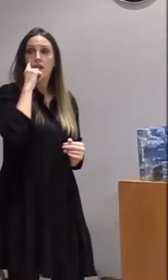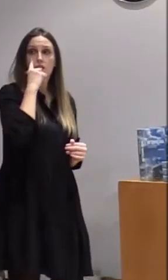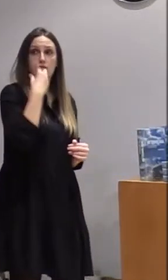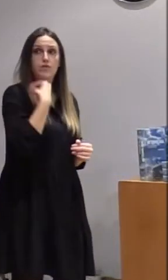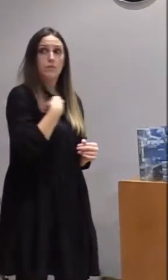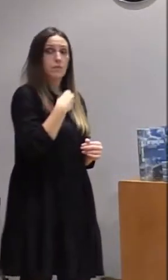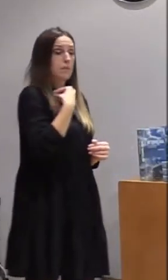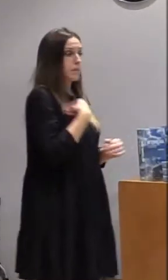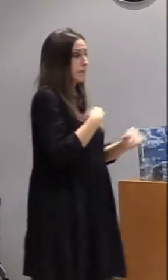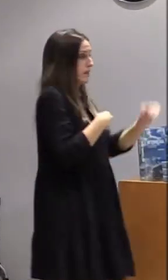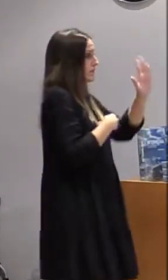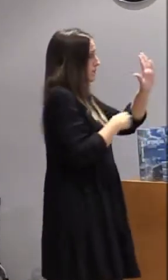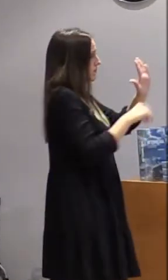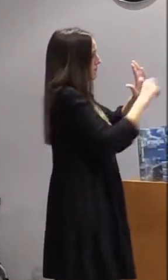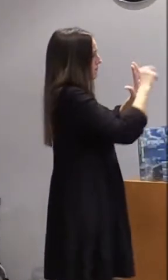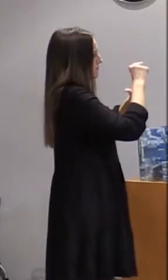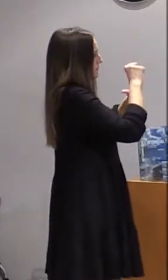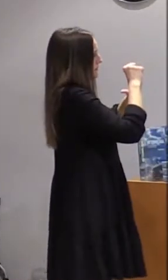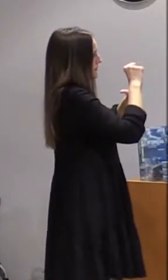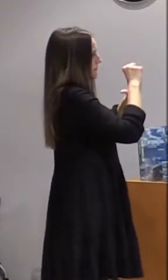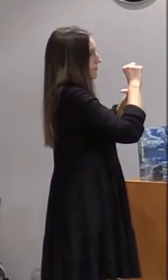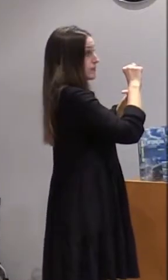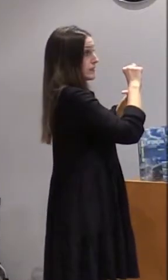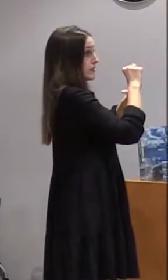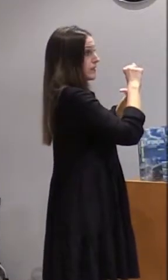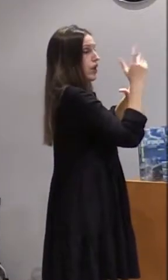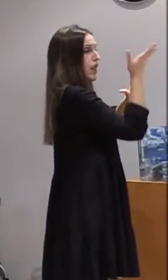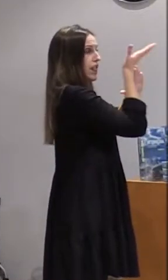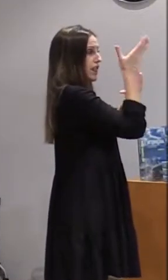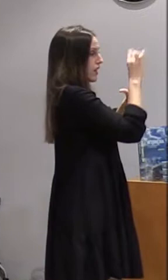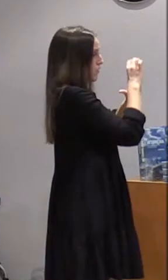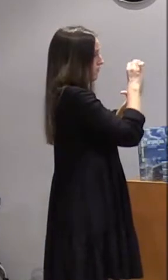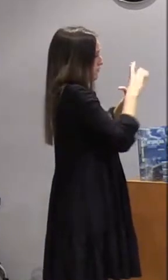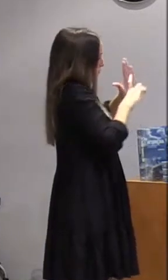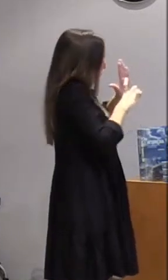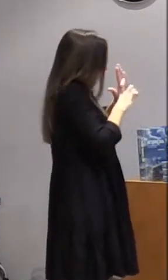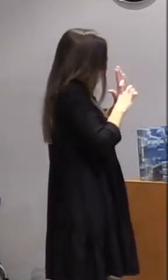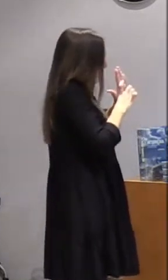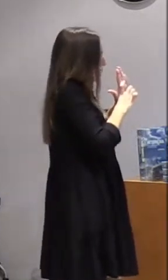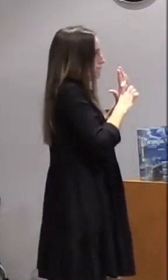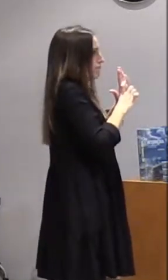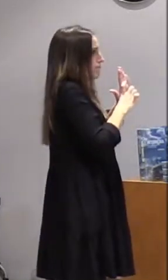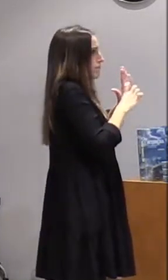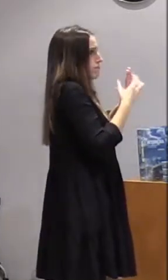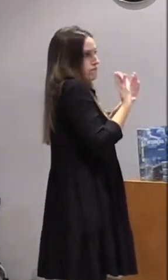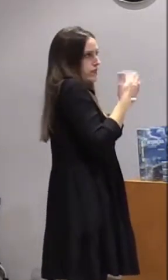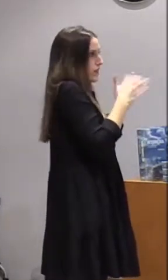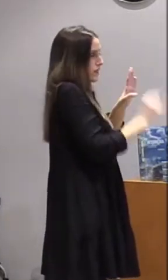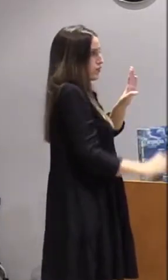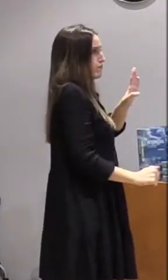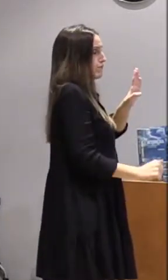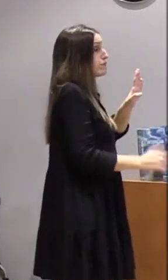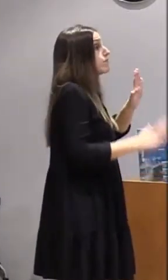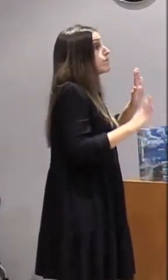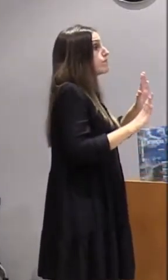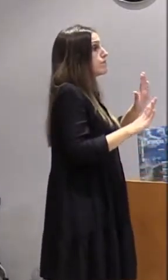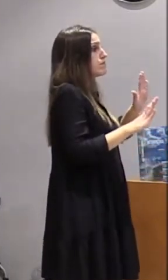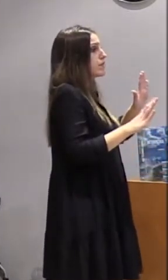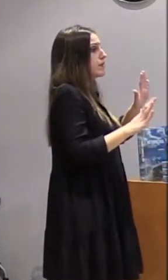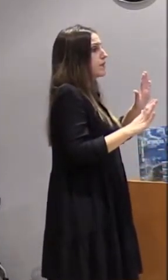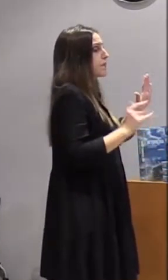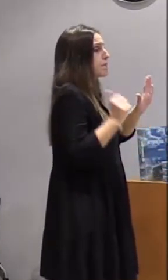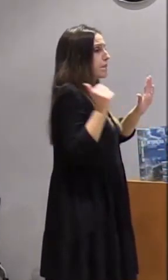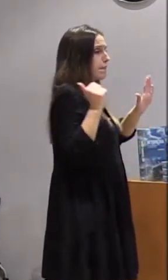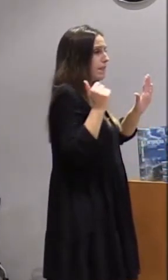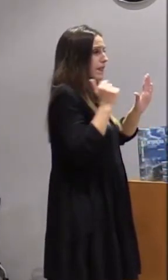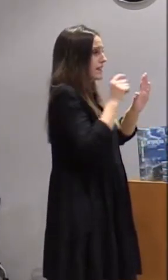misma pequeña proporción superior de cielo con nubes y gran proporción de la parte inferior. Pero